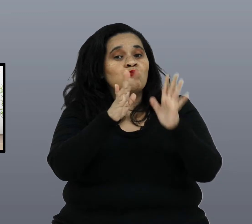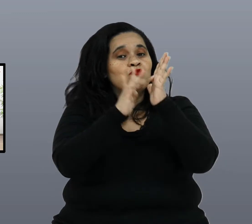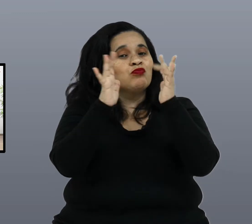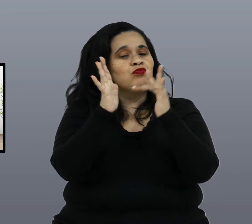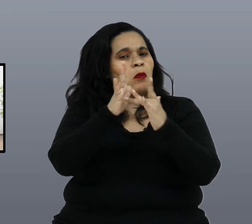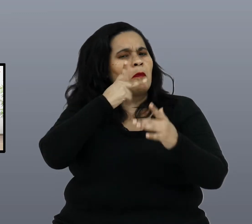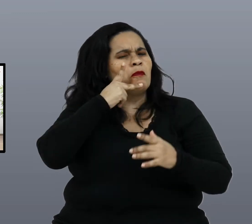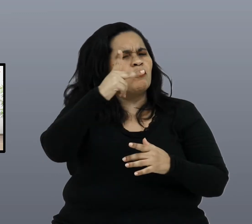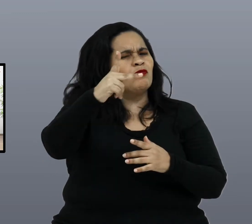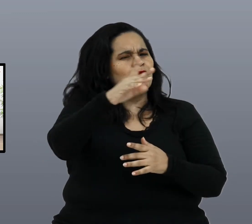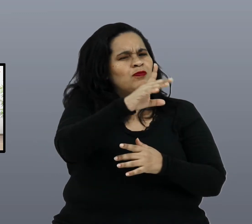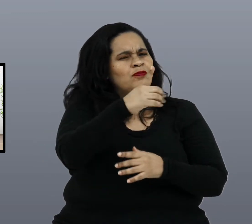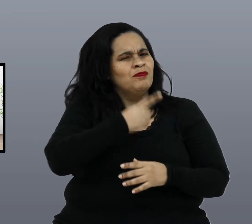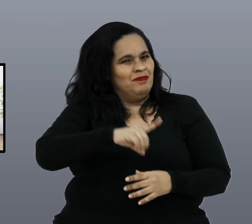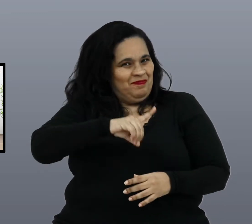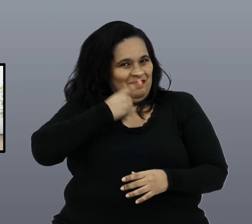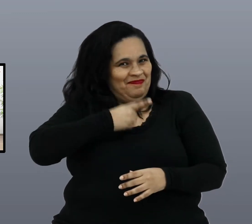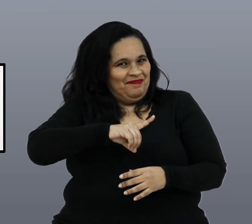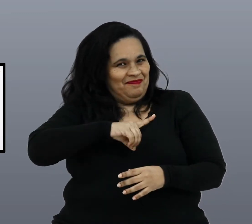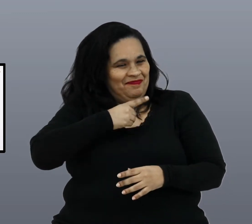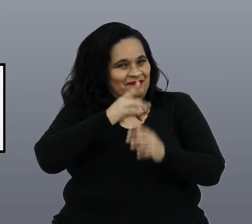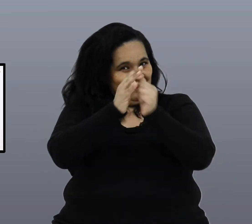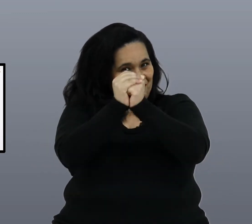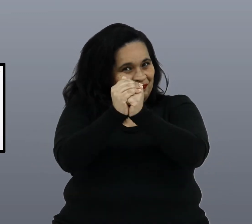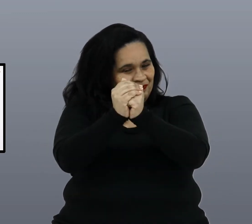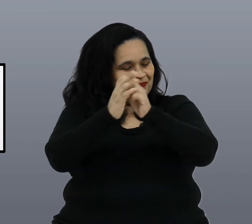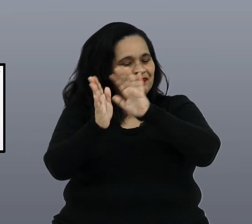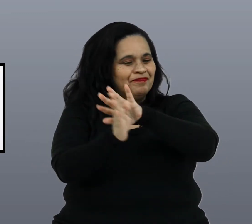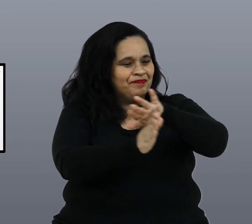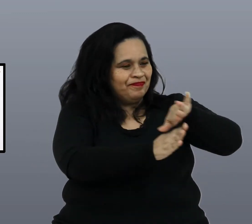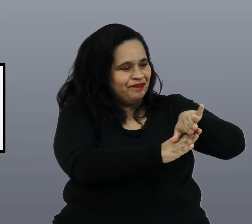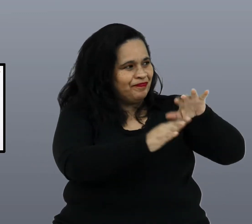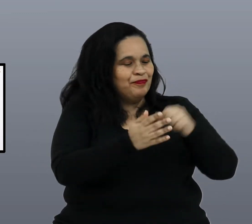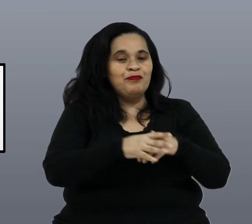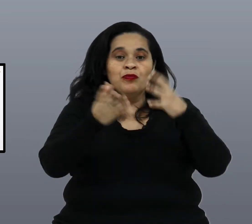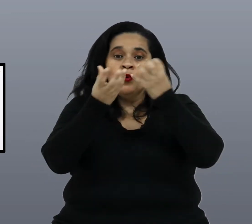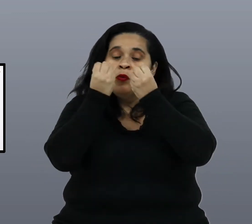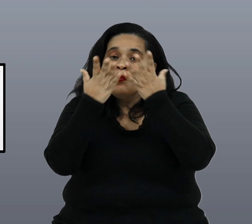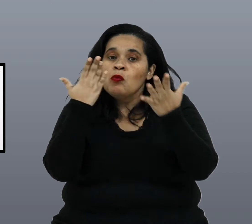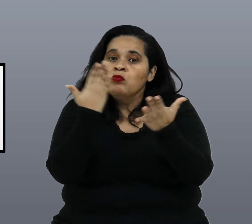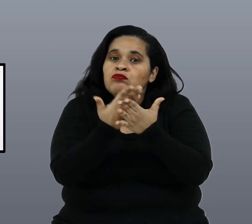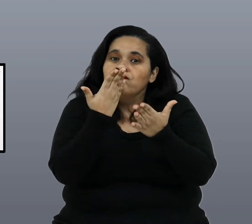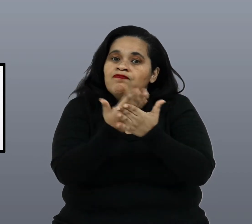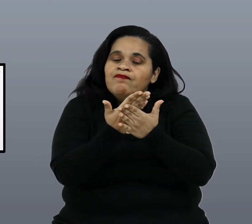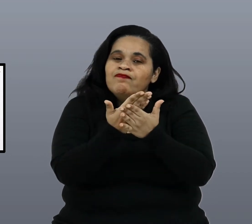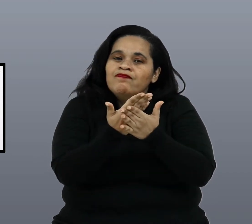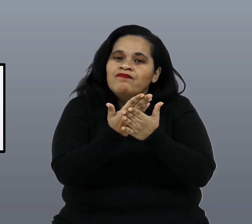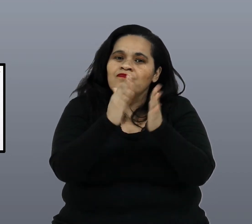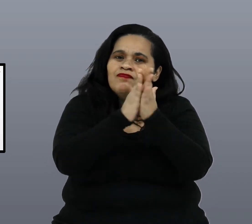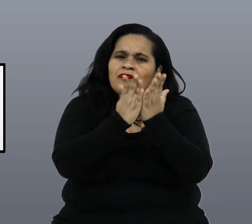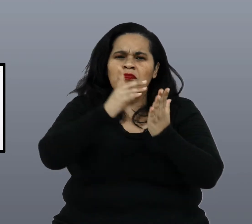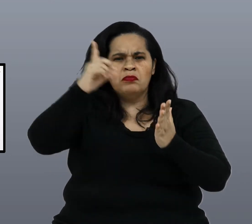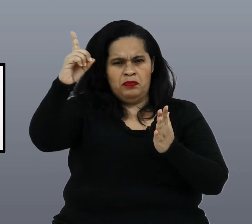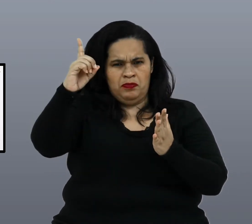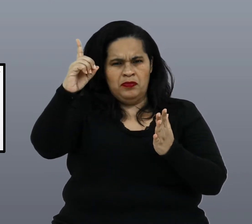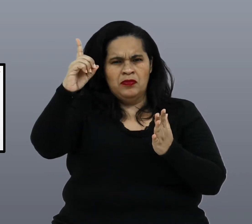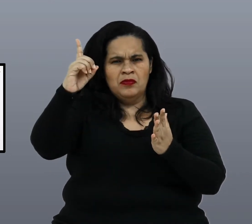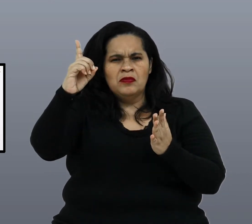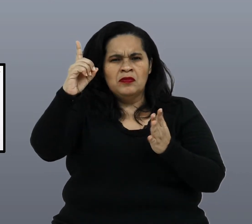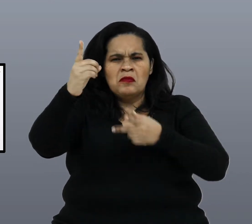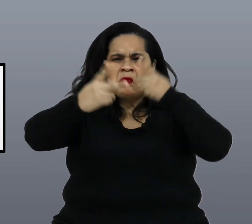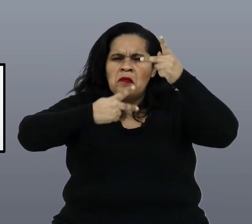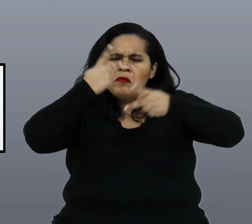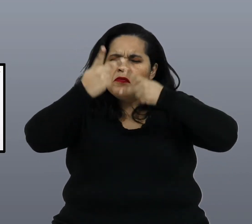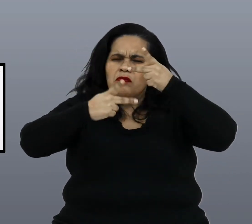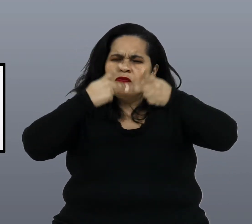profecias de Daniel. Amém. Bom, nós estamos estudando um livro do gênero apocalíptico. Nós